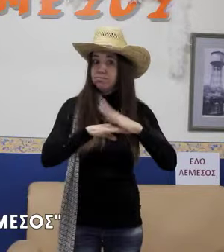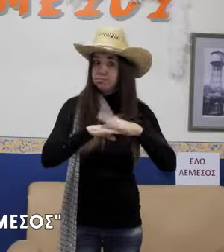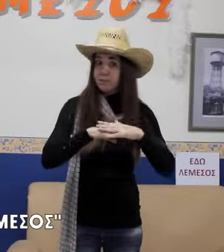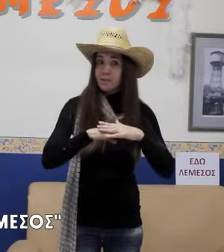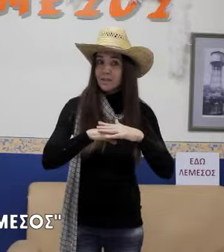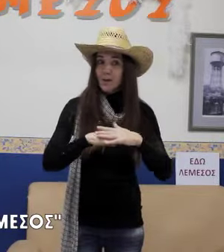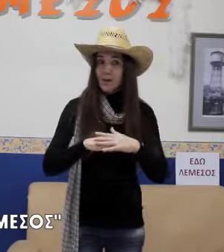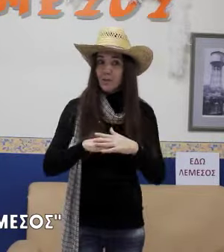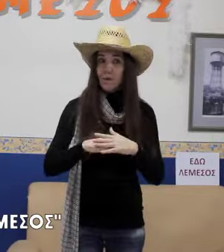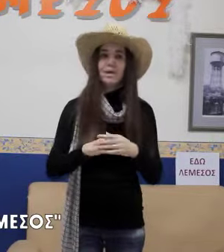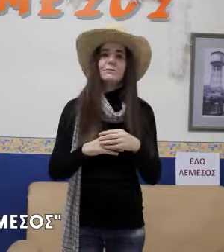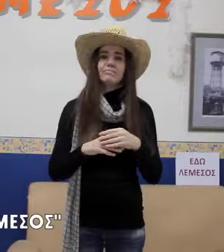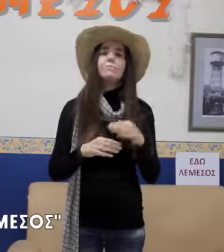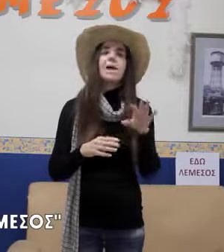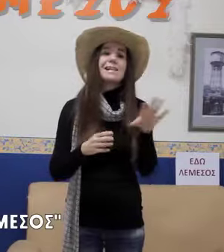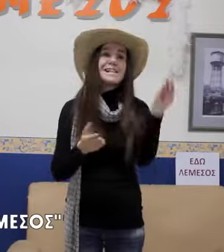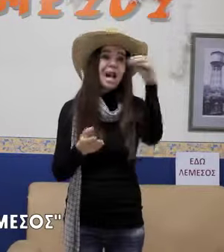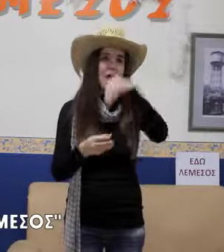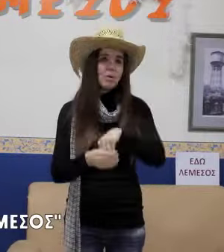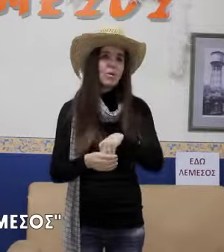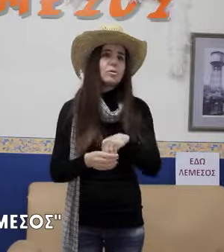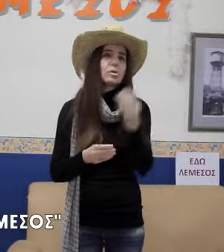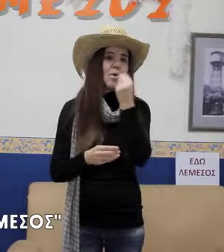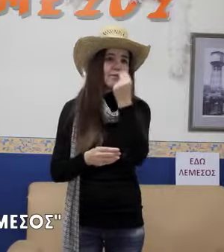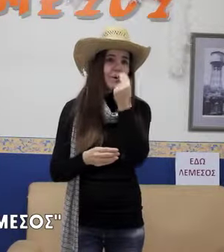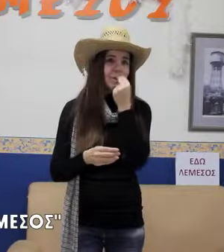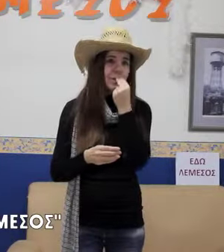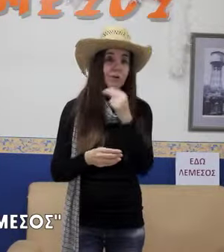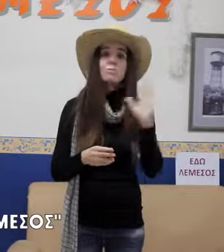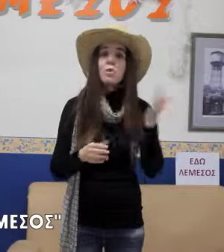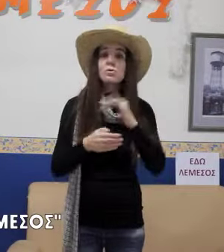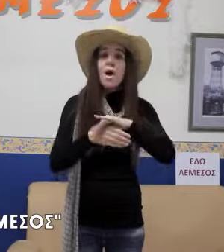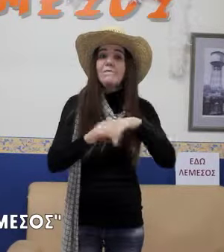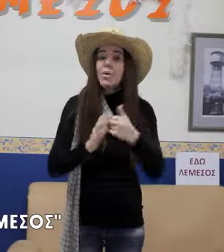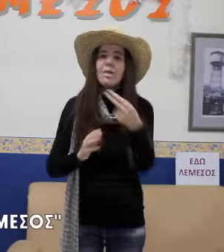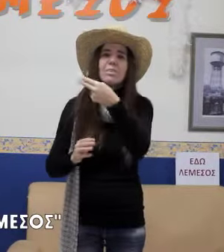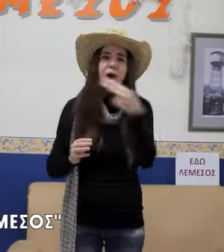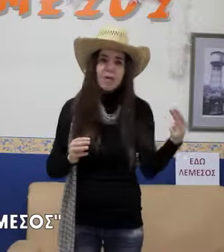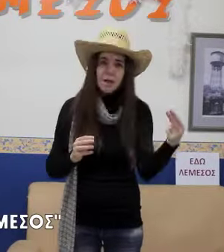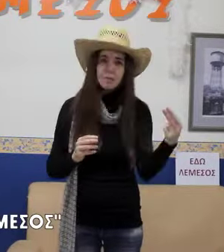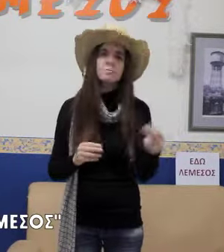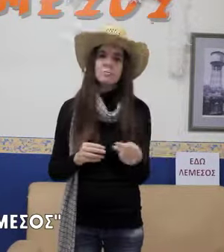για να συλλέγουν τρόφιμα όσον αφορά το θέμα της συλλογής